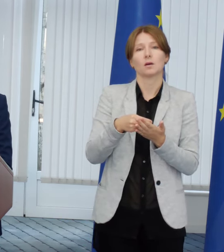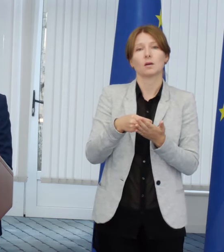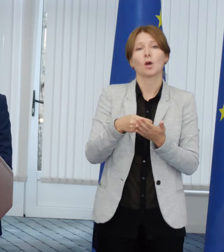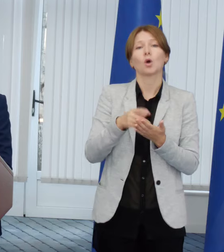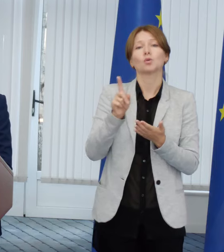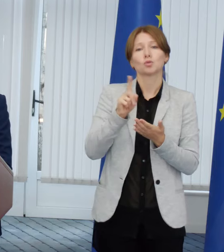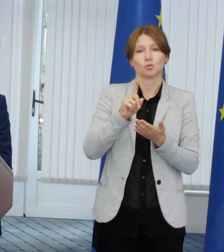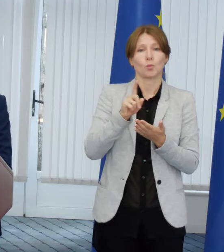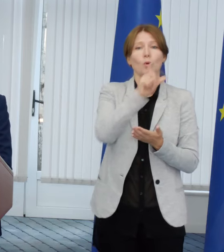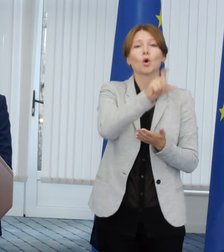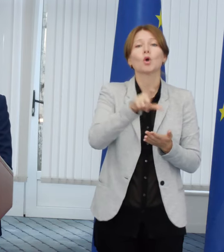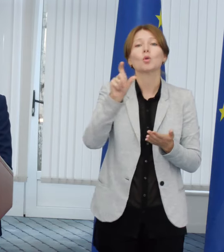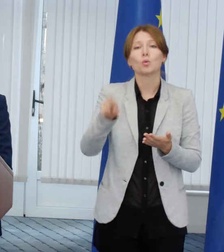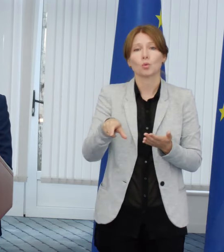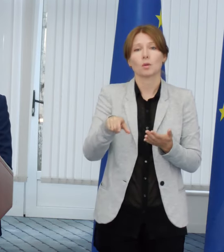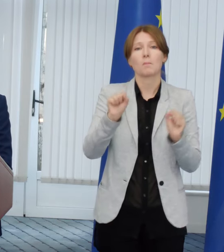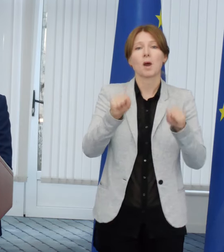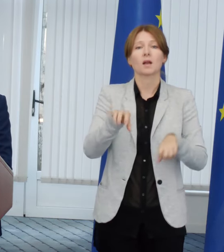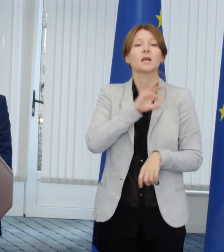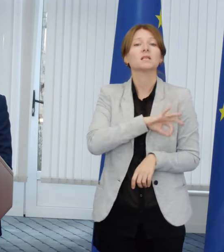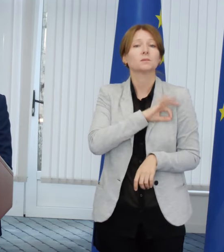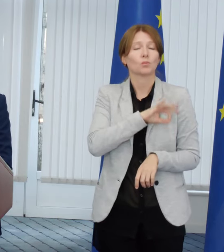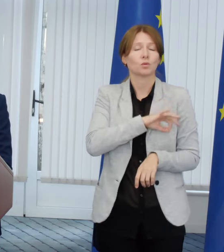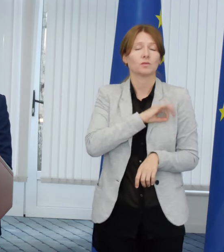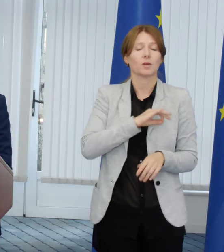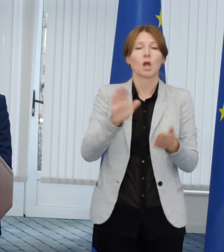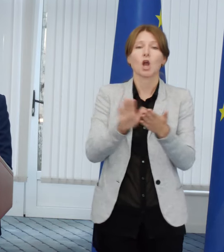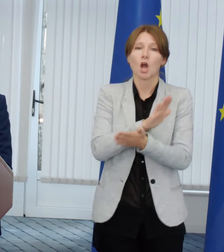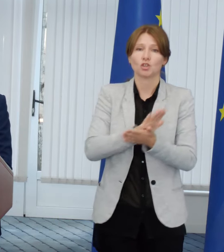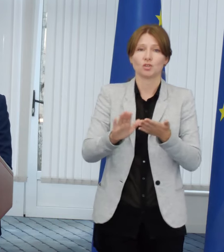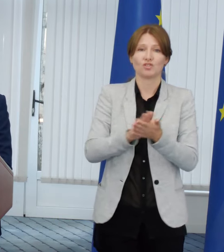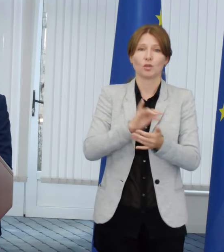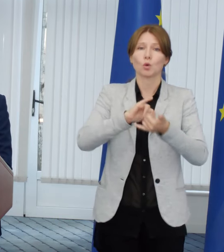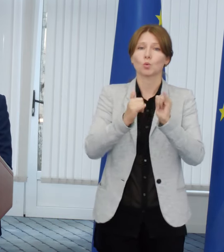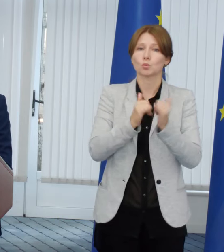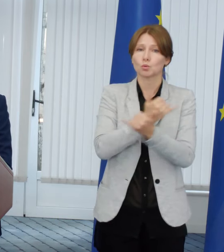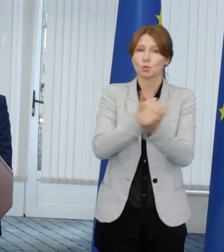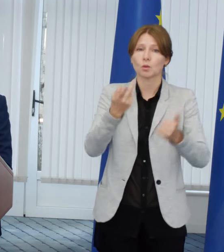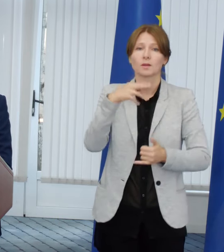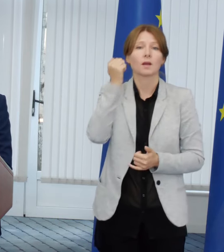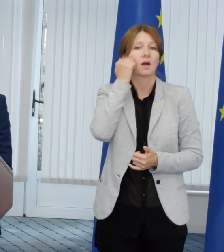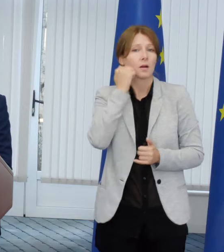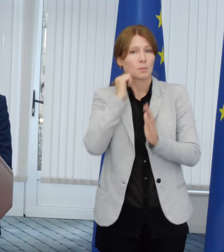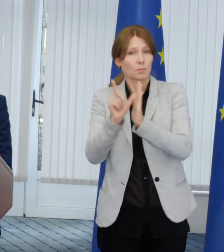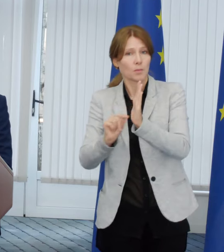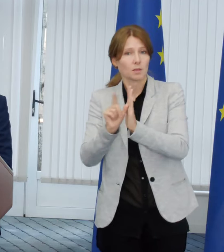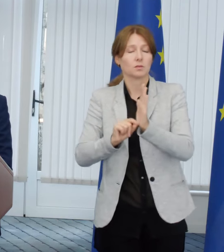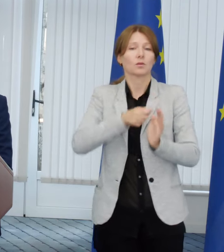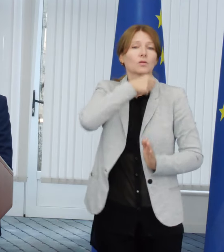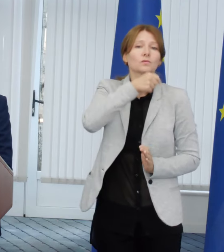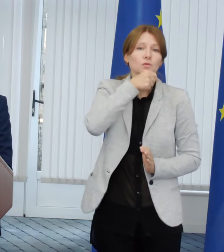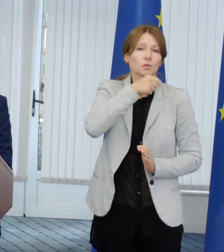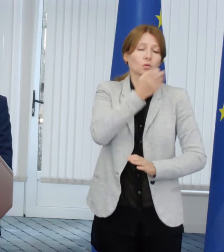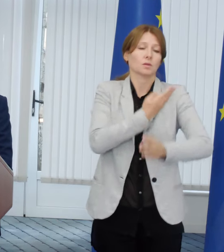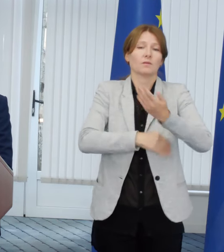a beneficia de servicii calitative atât pentru bătrânii noștri, pentru copii, dar și pentru persoane